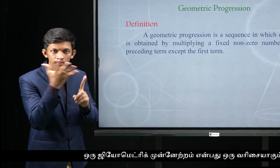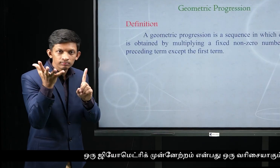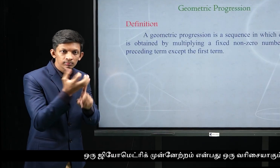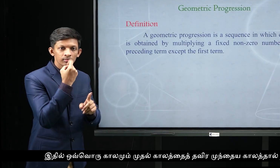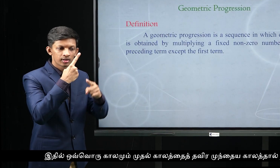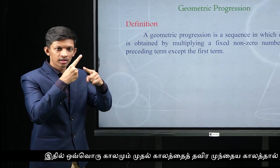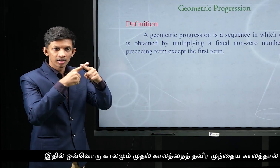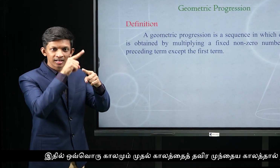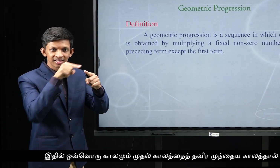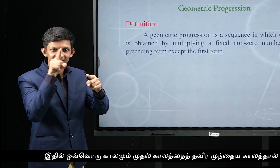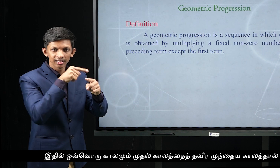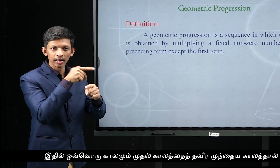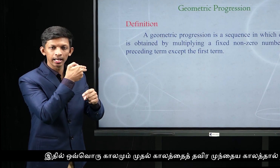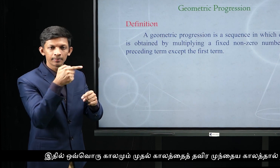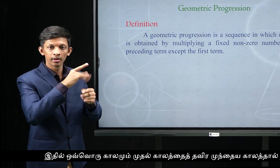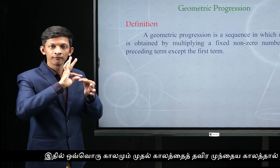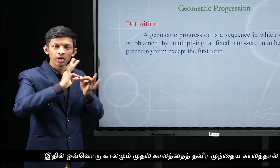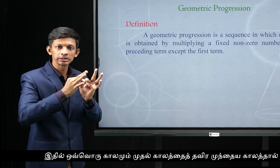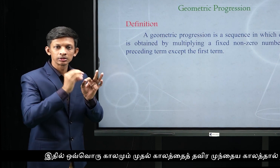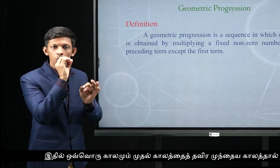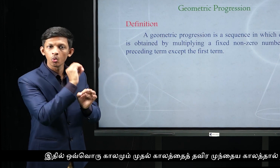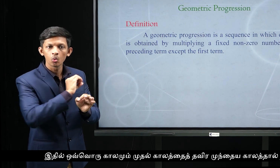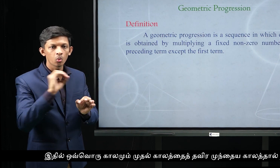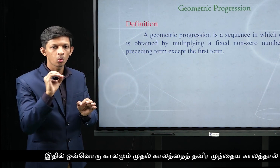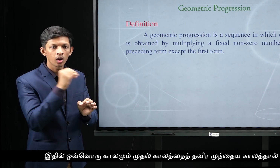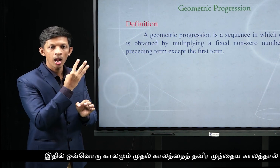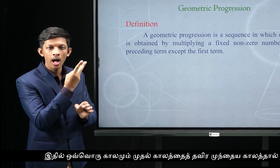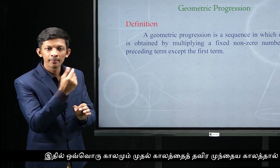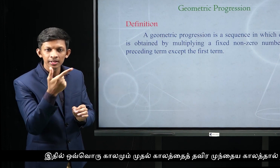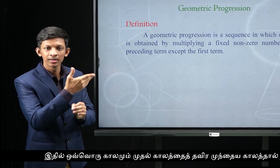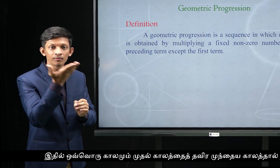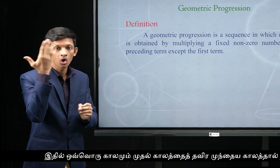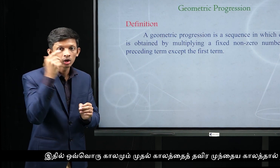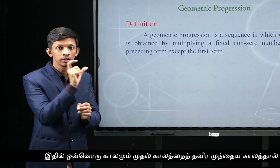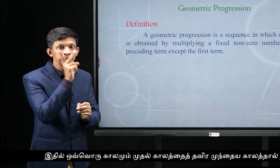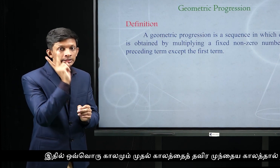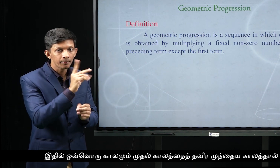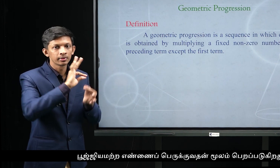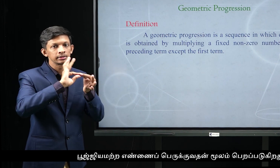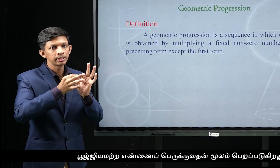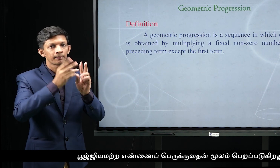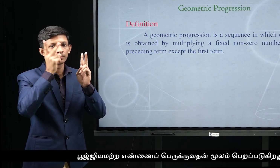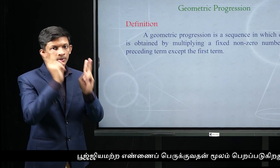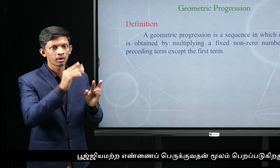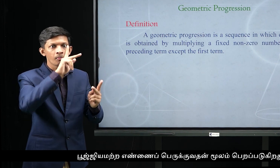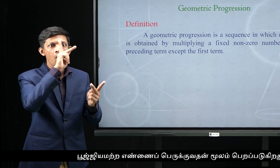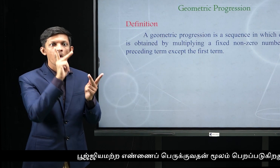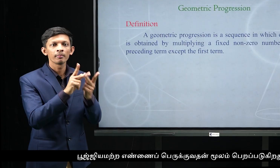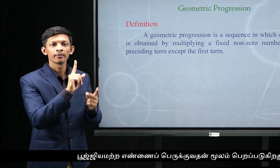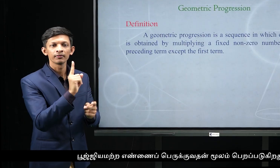வரிசையாகும். இதில் ஒவ்வொரு காலமும் முதல் காலத்தை தவிர முந்தைய காலத்தால் நிலையான பூஜ்ஜியமற்ற எண்ணை